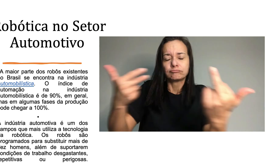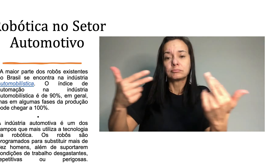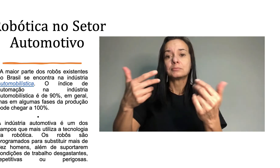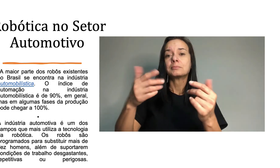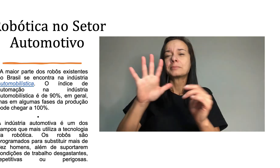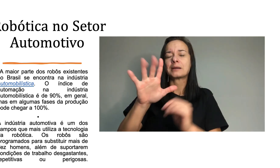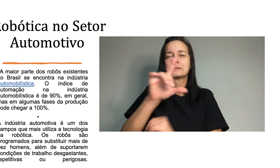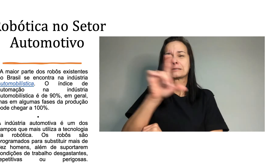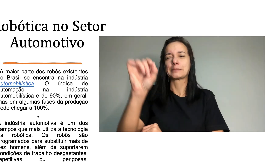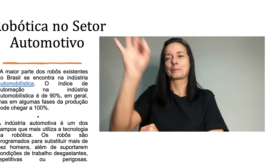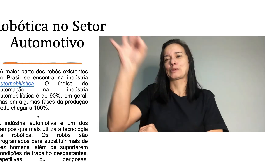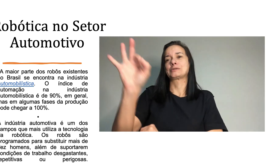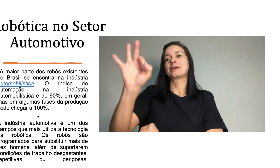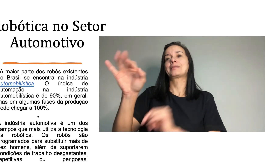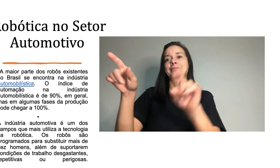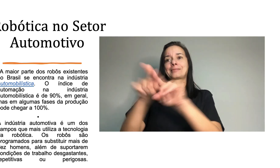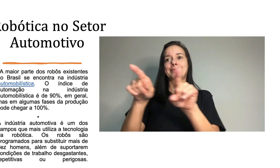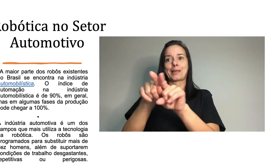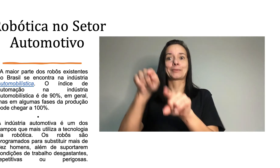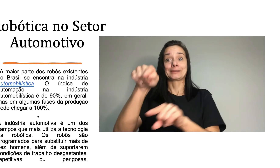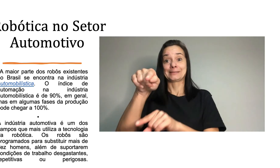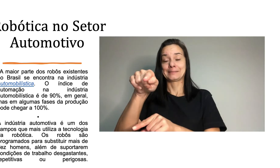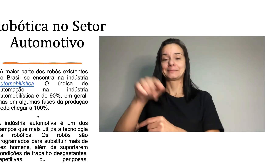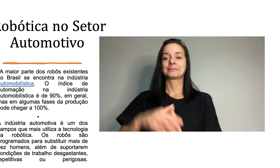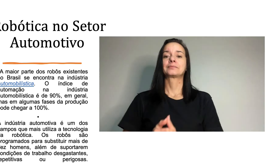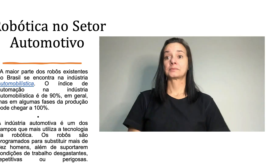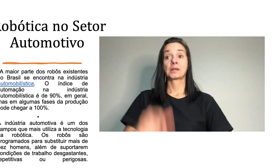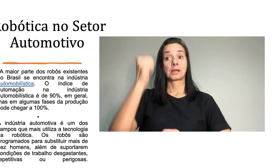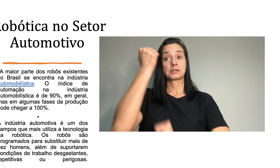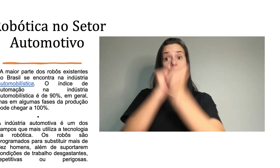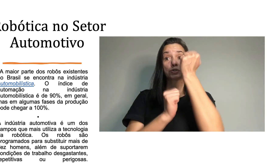fases da produção pode chegar a 100%.